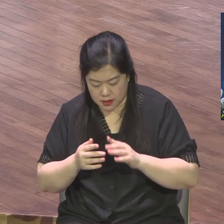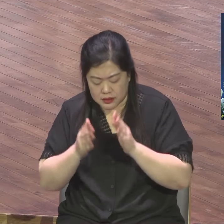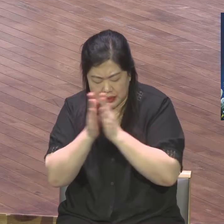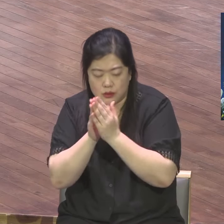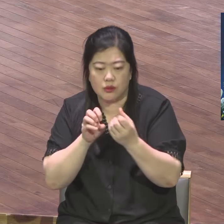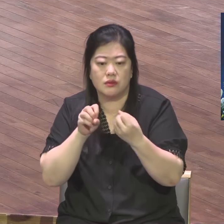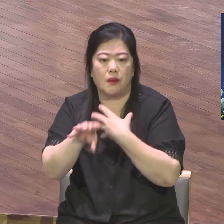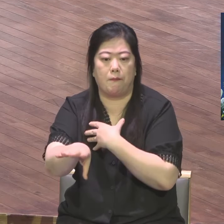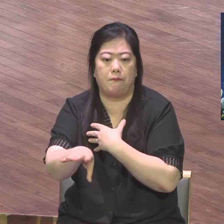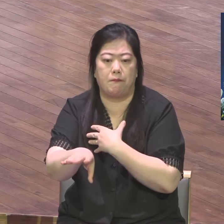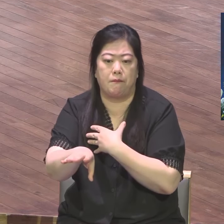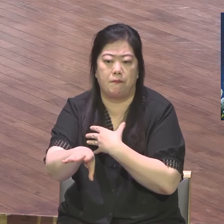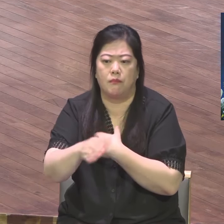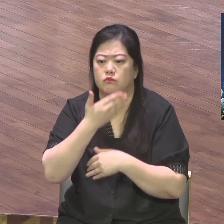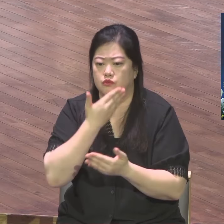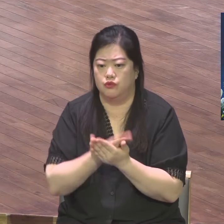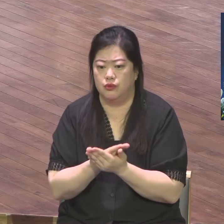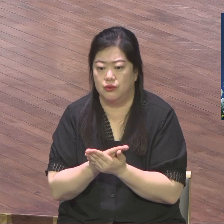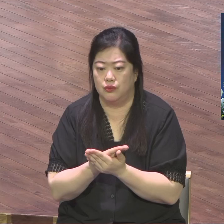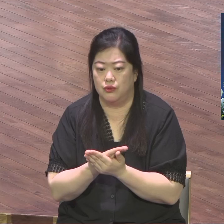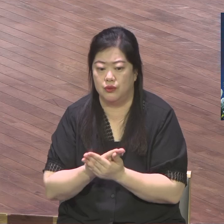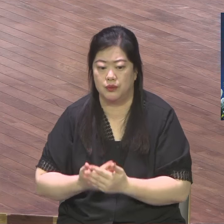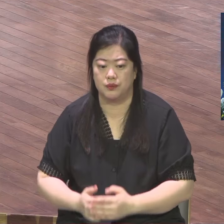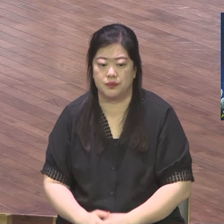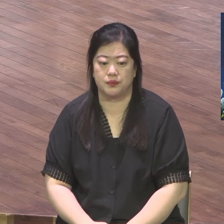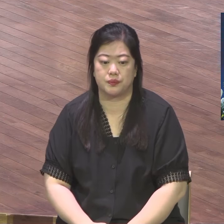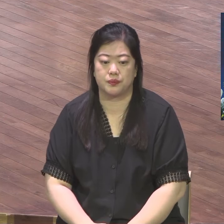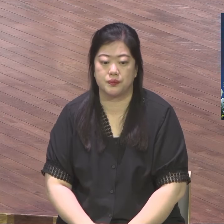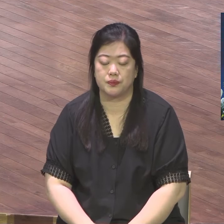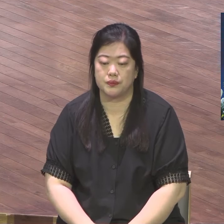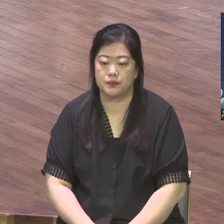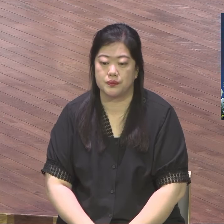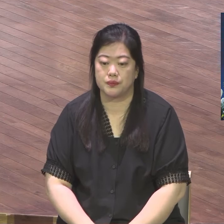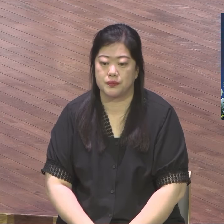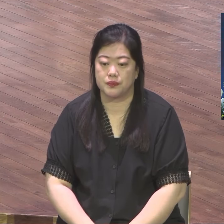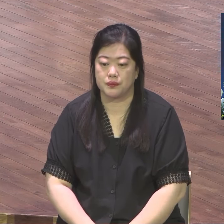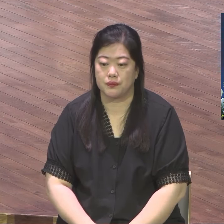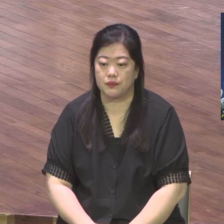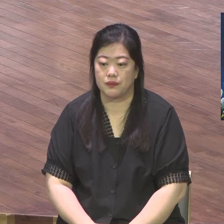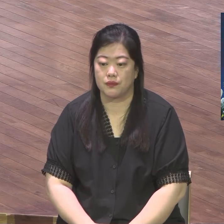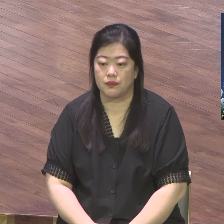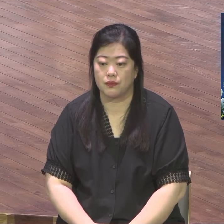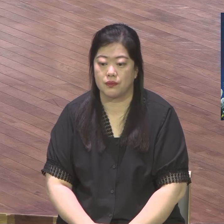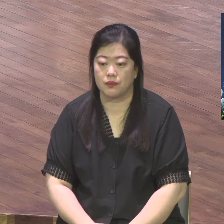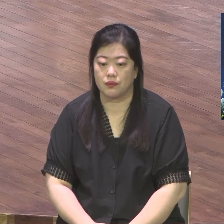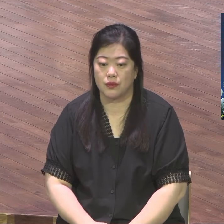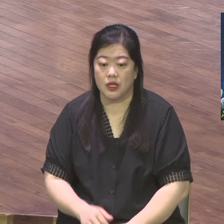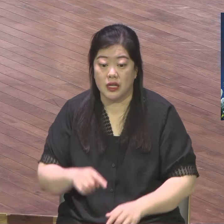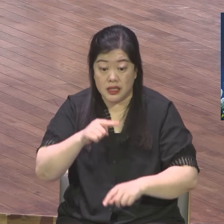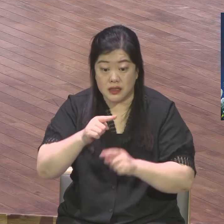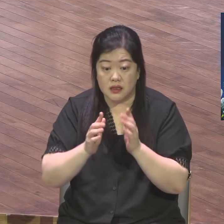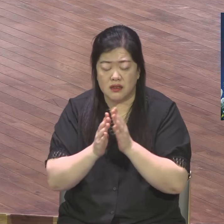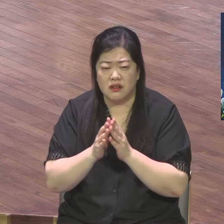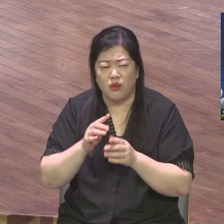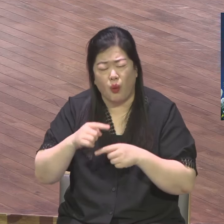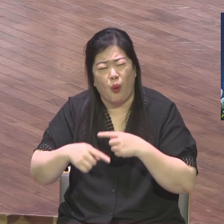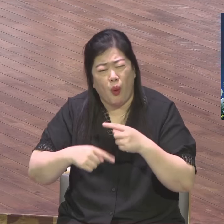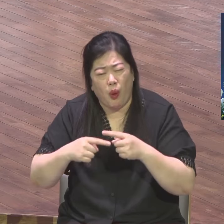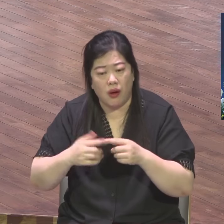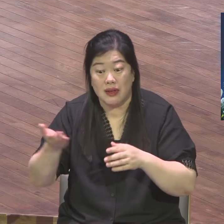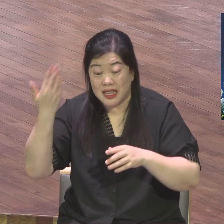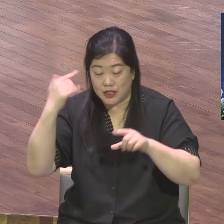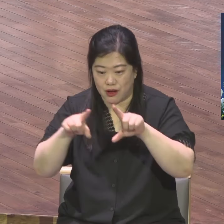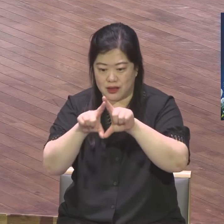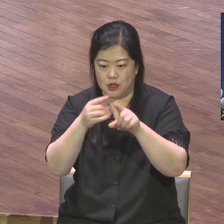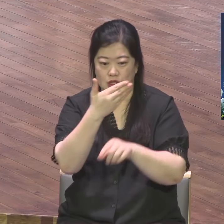냅니다. 자, 이것이 여러분이 7망대의 기도, 나는 매일 하는 기도거든요. 이 매일 7망대